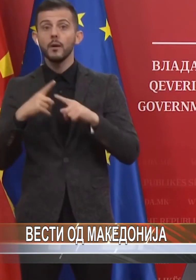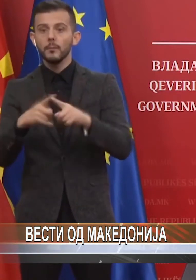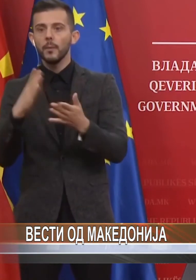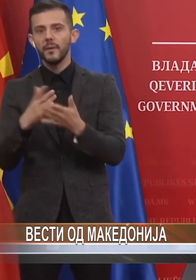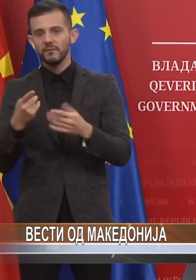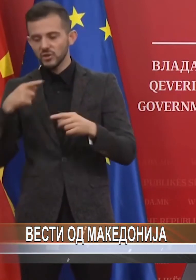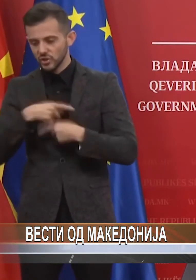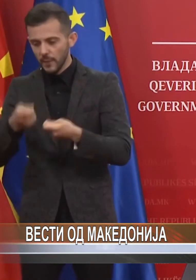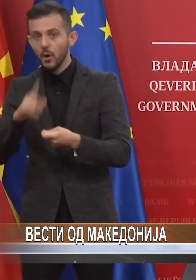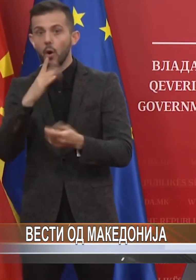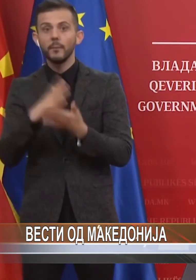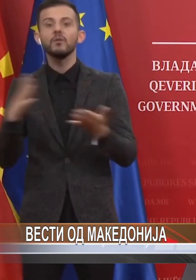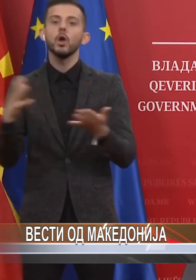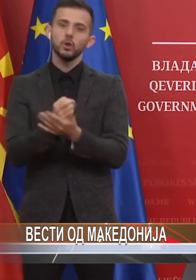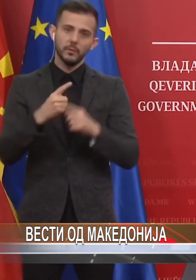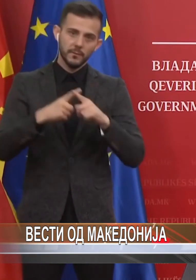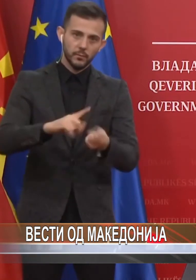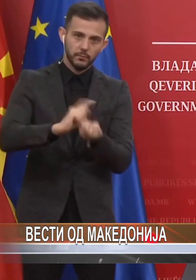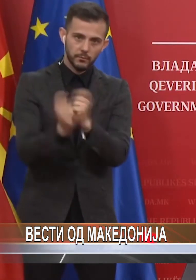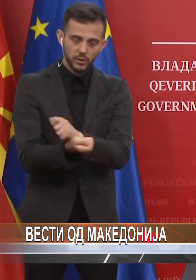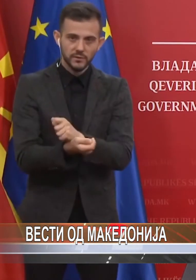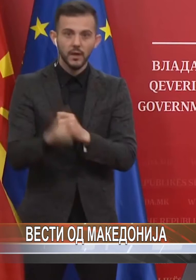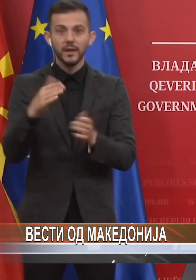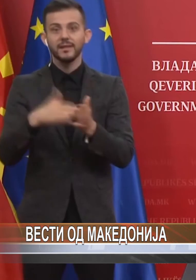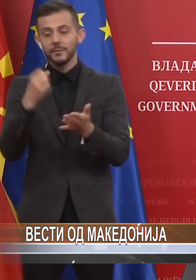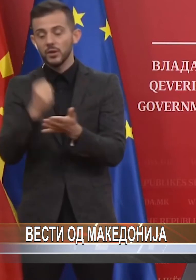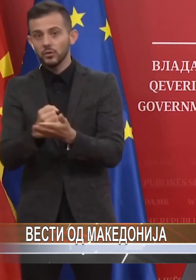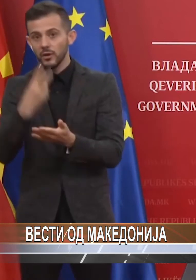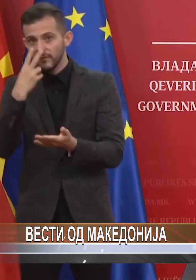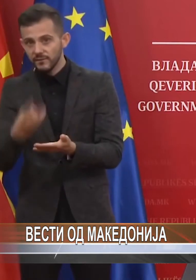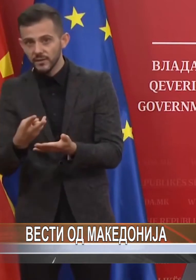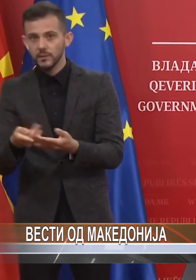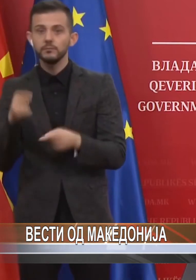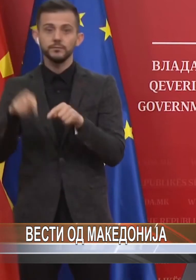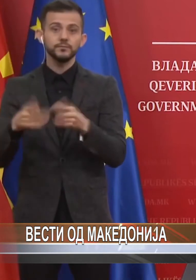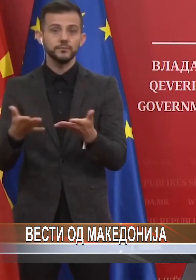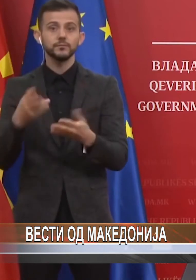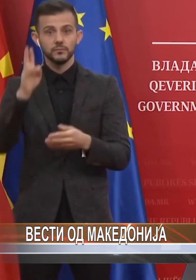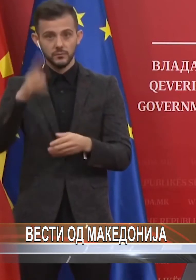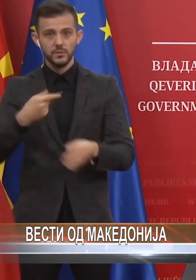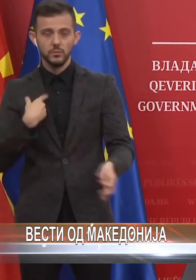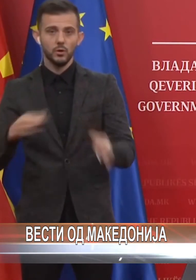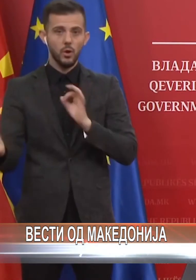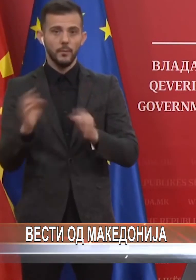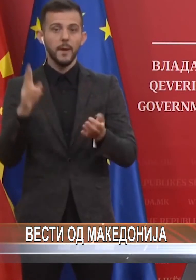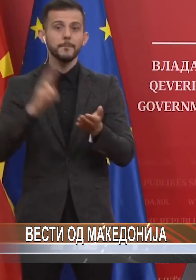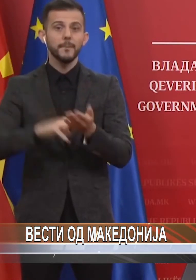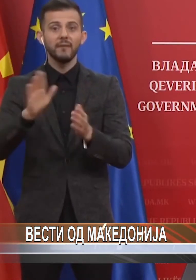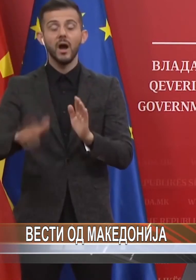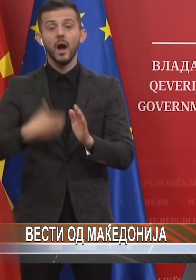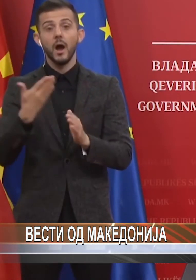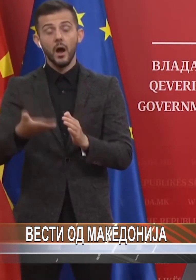Се бараат и докази да се приложат кон приговорот и на тој начин да може да им се обезбеди правото доколку им следува,